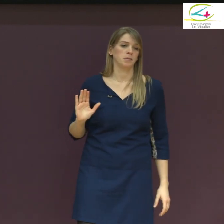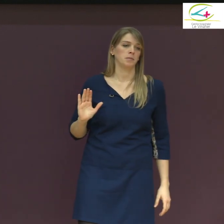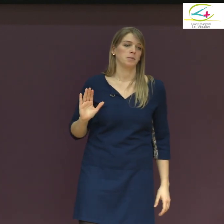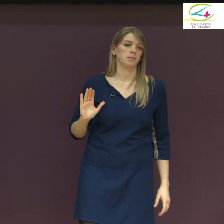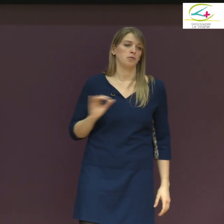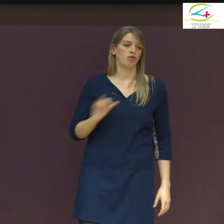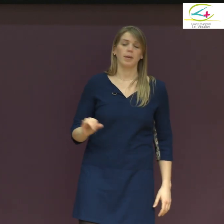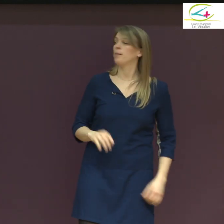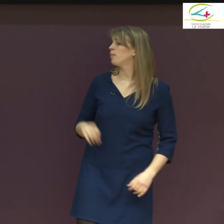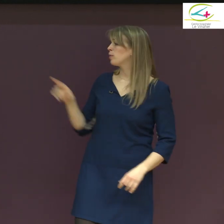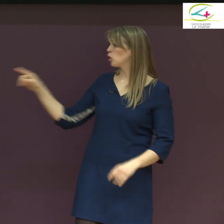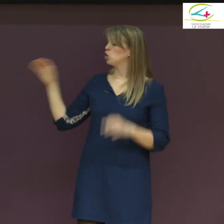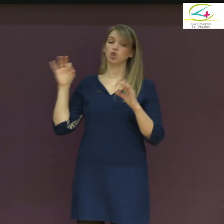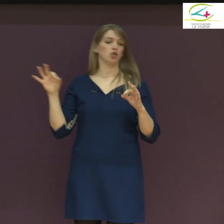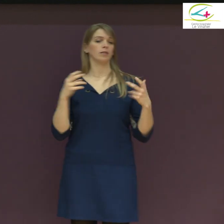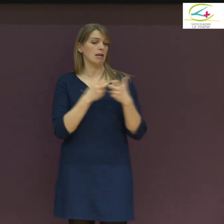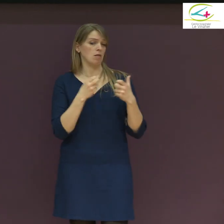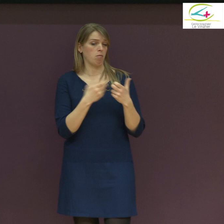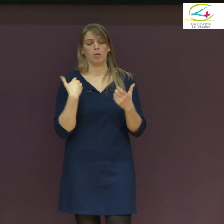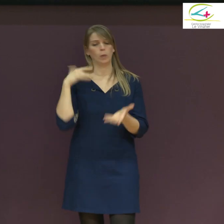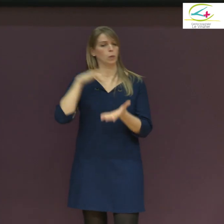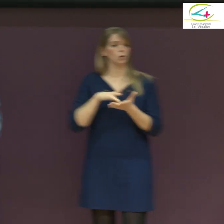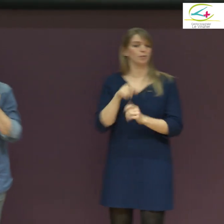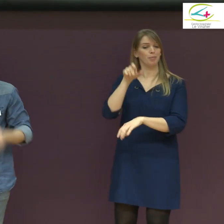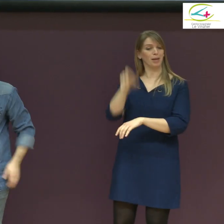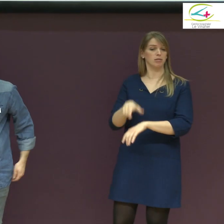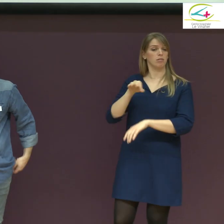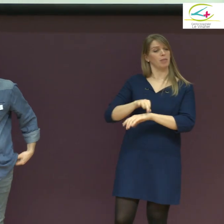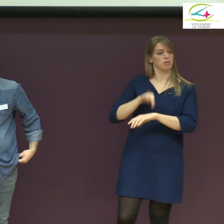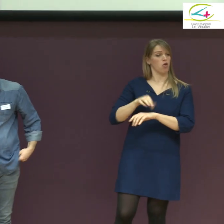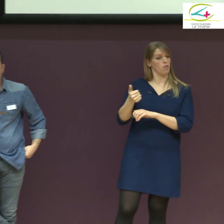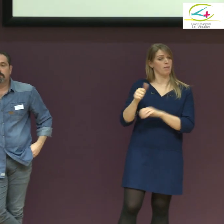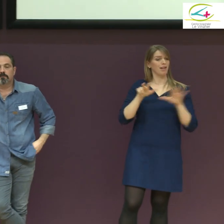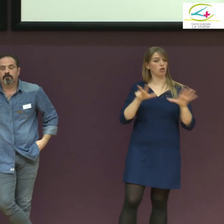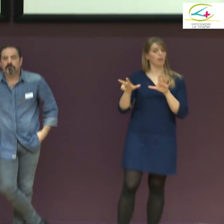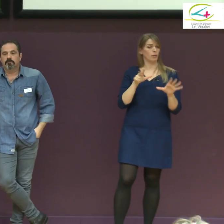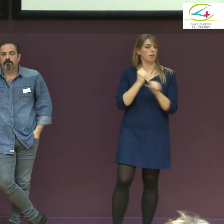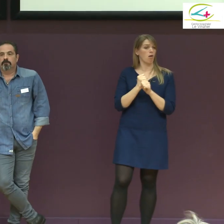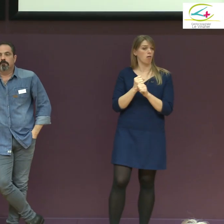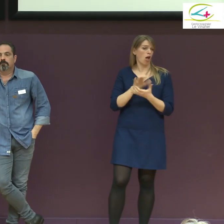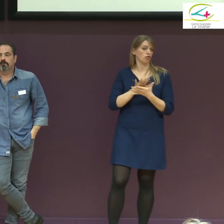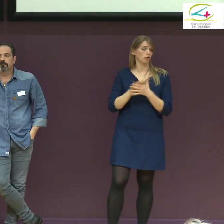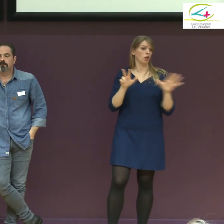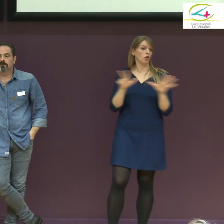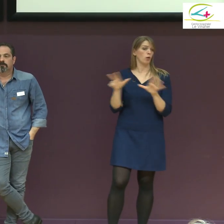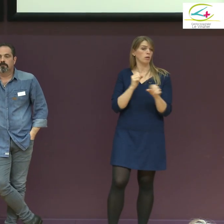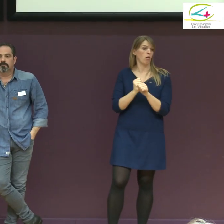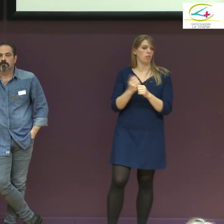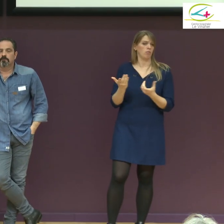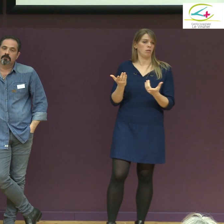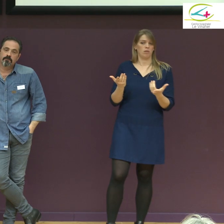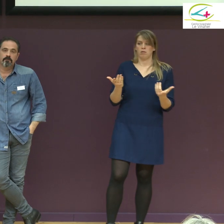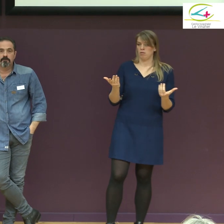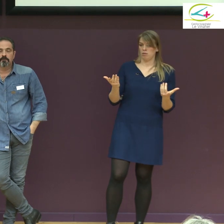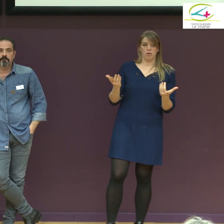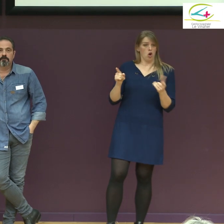J'allais prendre cet exemple de l'euthanasie d'un patient que j'ai eu qui est arrivé à 88 ans. On peut dire 88 ans, laisse-le tranquille, enfin laisse-le faire son